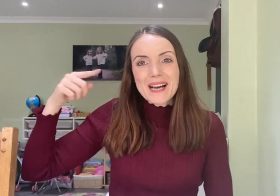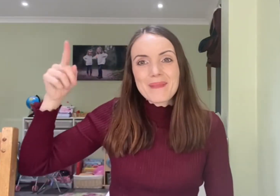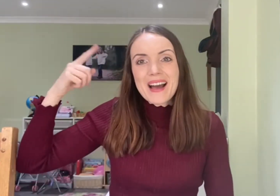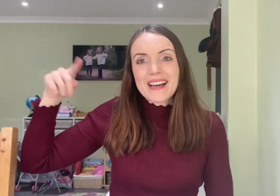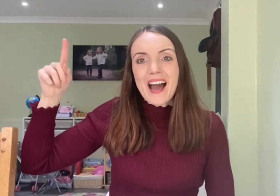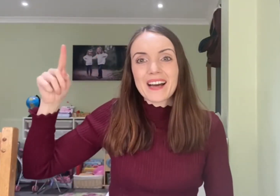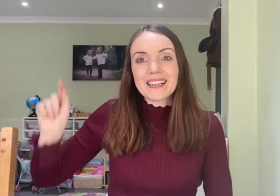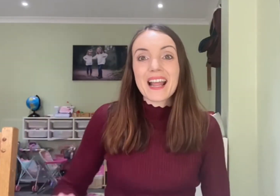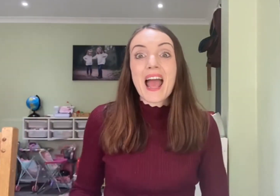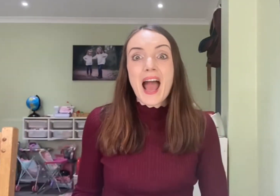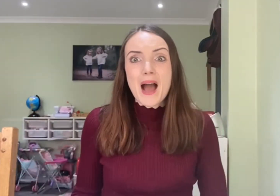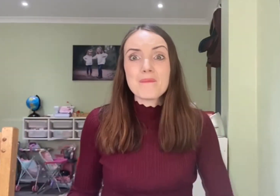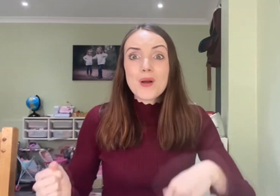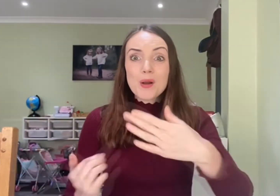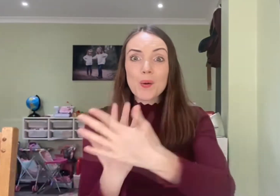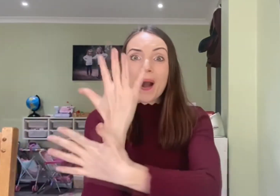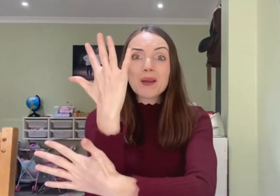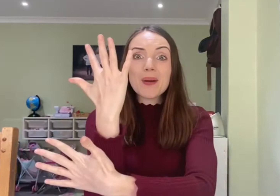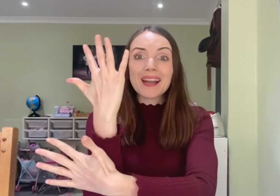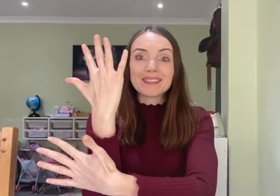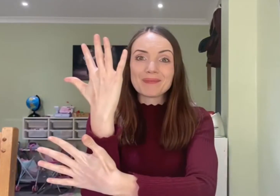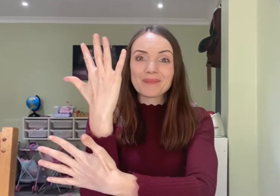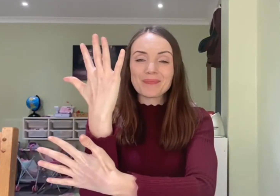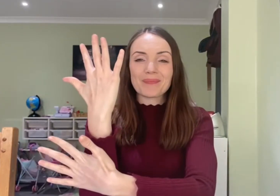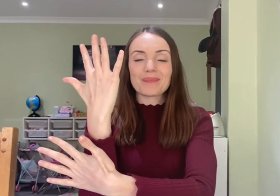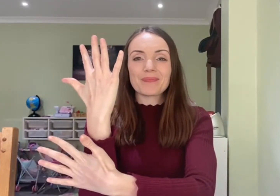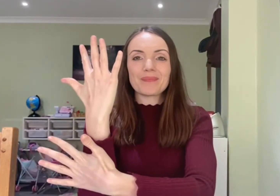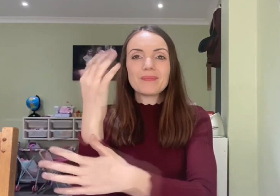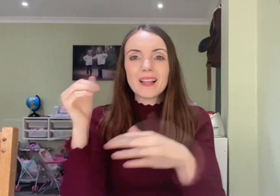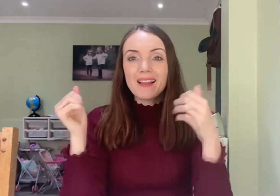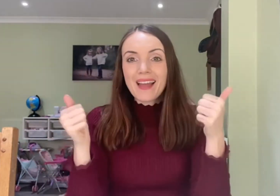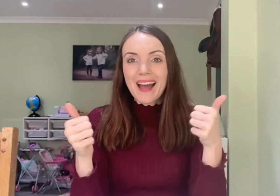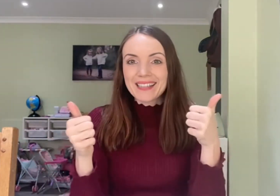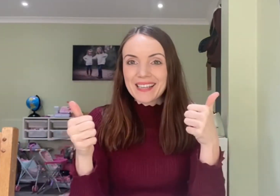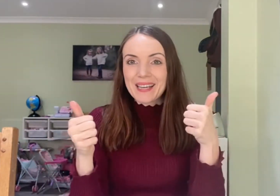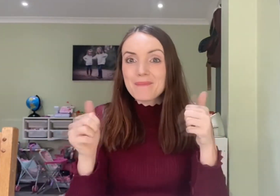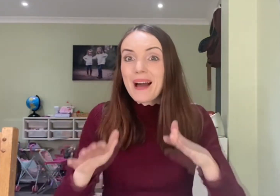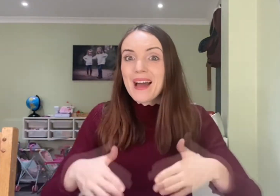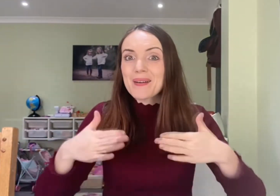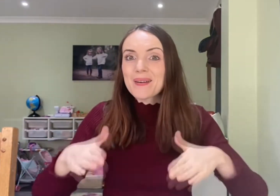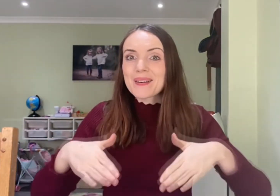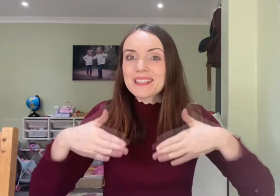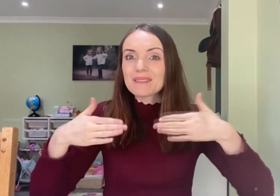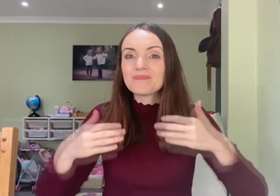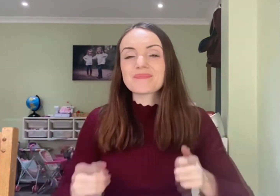Dyma chan am y Gwanwyn. Ydych chi'n barod?